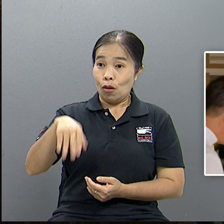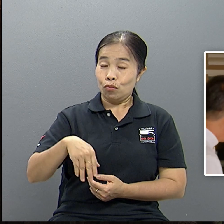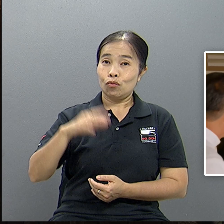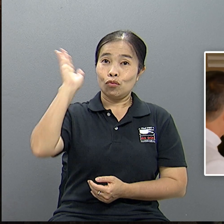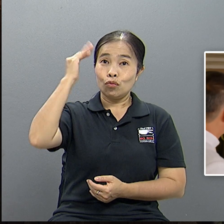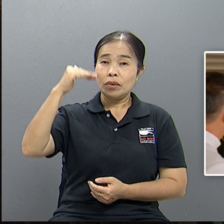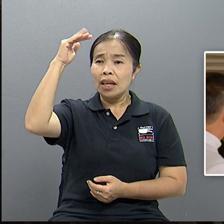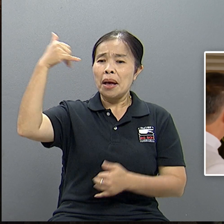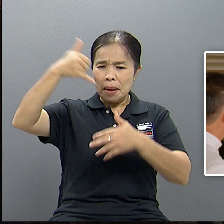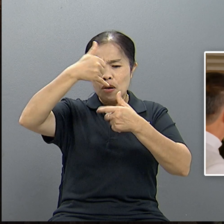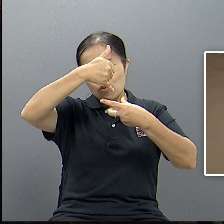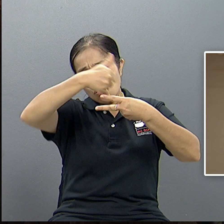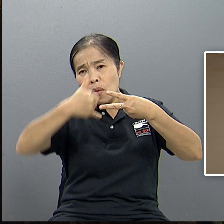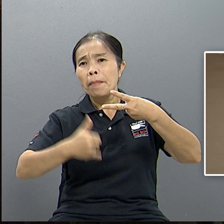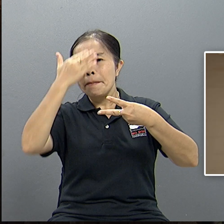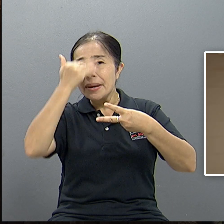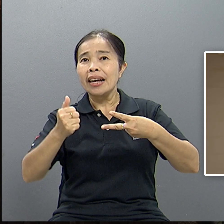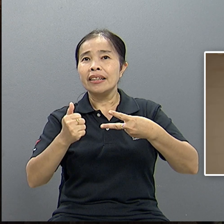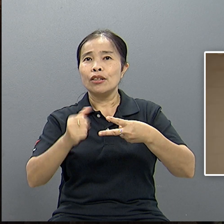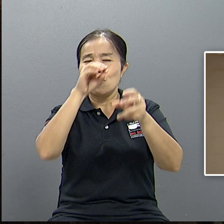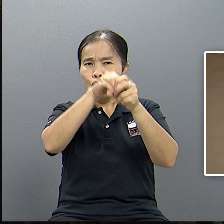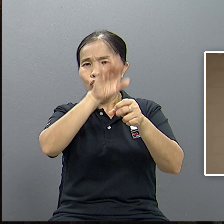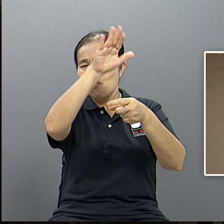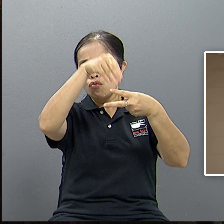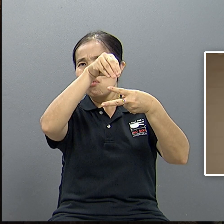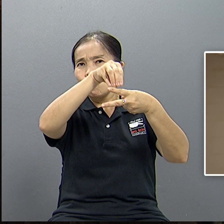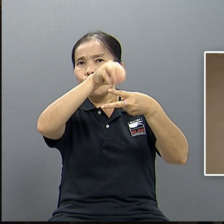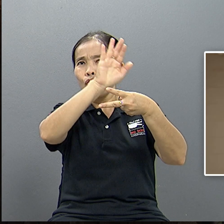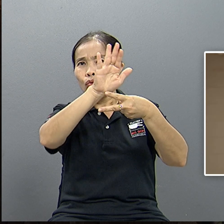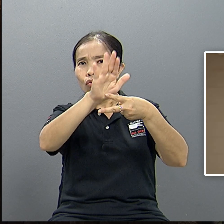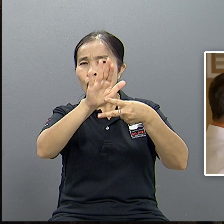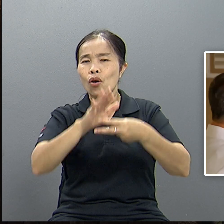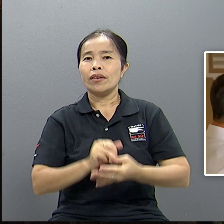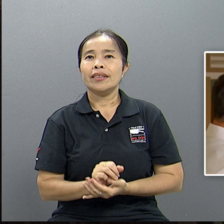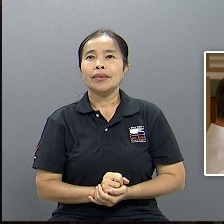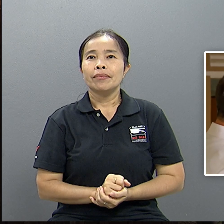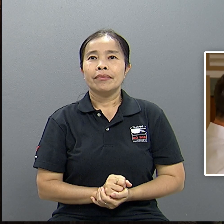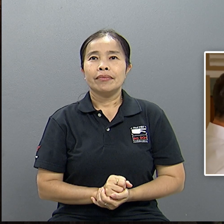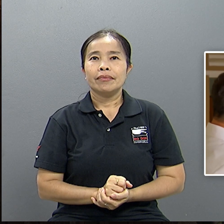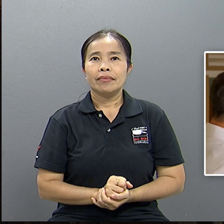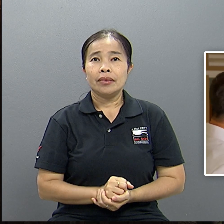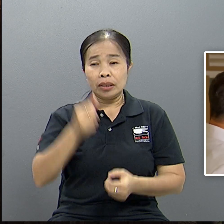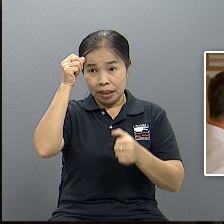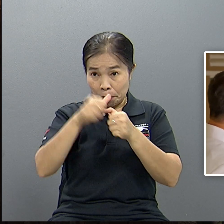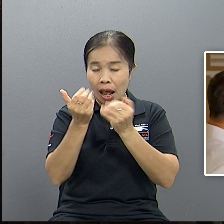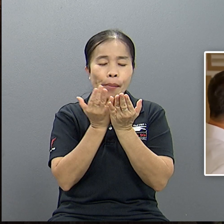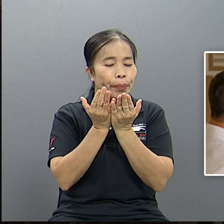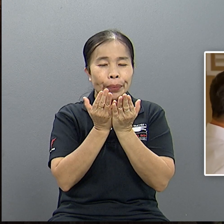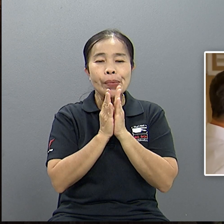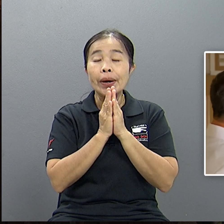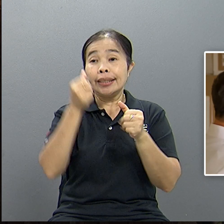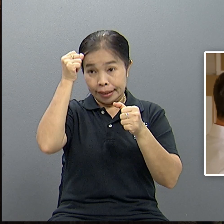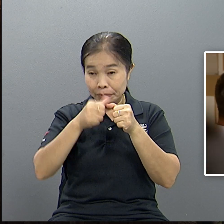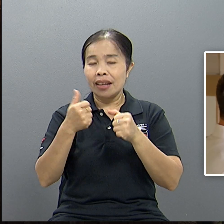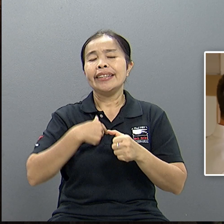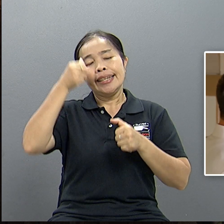จะลงมาทำไมล่ะลูกฮะไม่อยู่บนเรือนซ้อมขานนาคให้คล่องก่อนนะจำได้หมดแล้วเหรอ จ